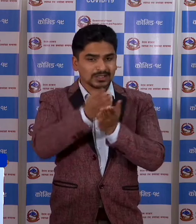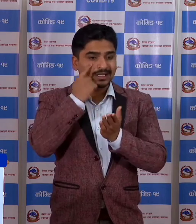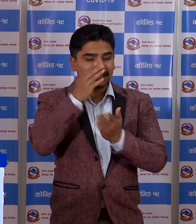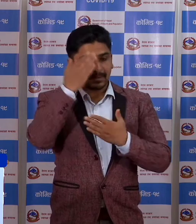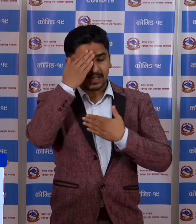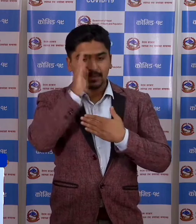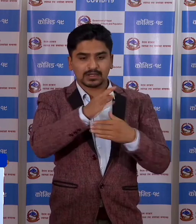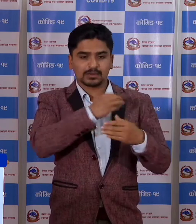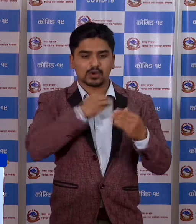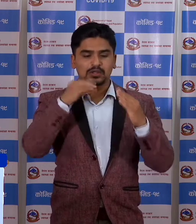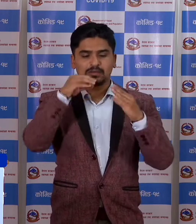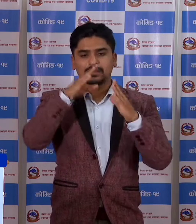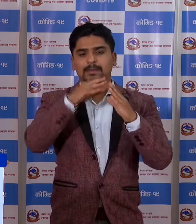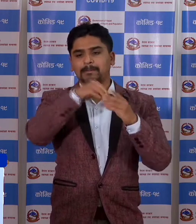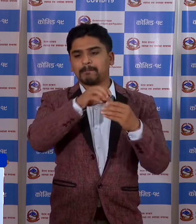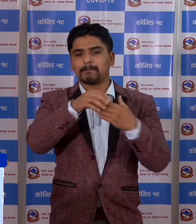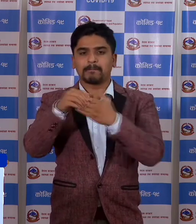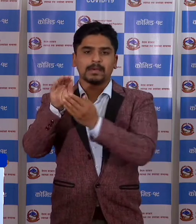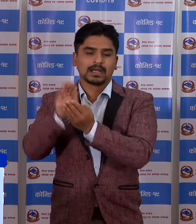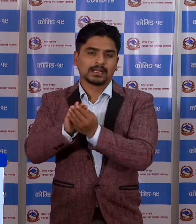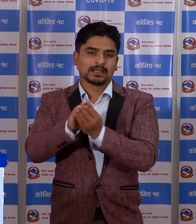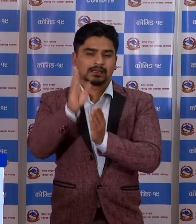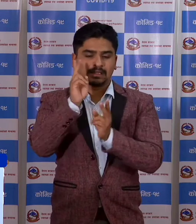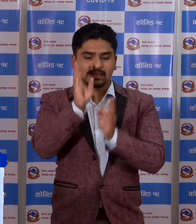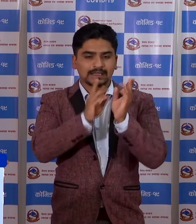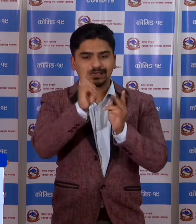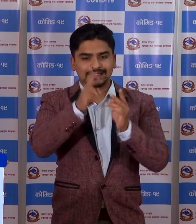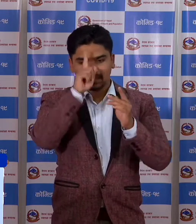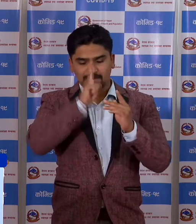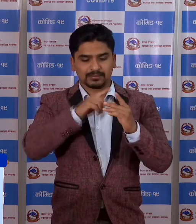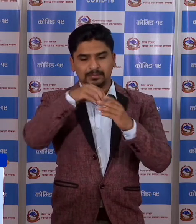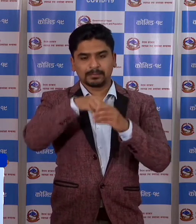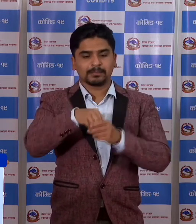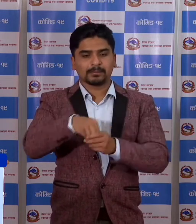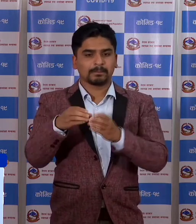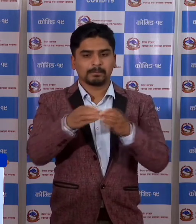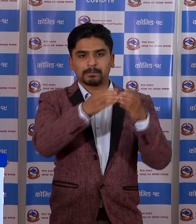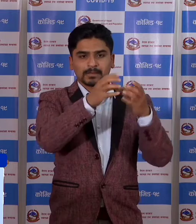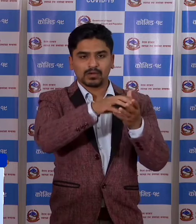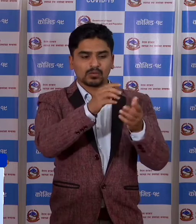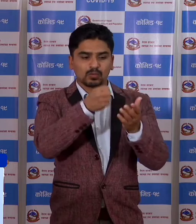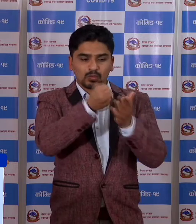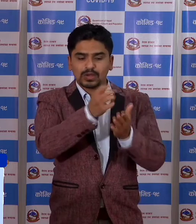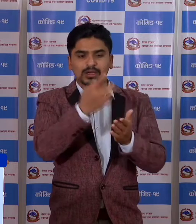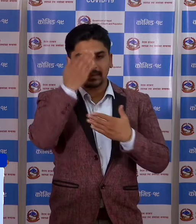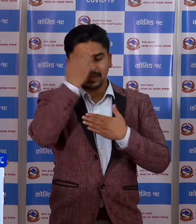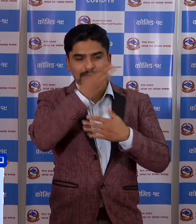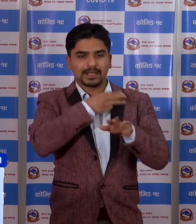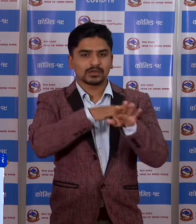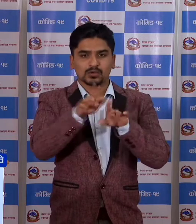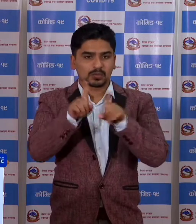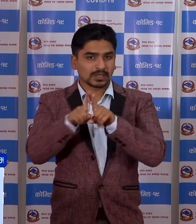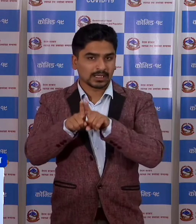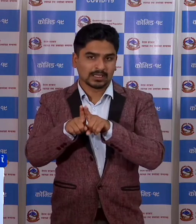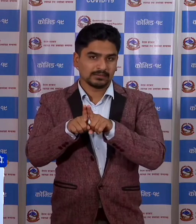हुनुहुन्छ, उहाँहरूलाई अस्पतालमा राख्ने। यदि त्यस्ता क्वारेन्टाइन वा आइसोलेसनको अपुग भएमा संक्रमित व्यक्तिहरू